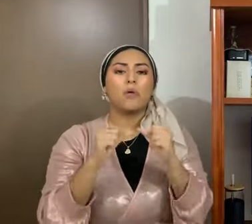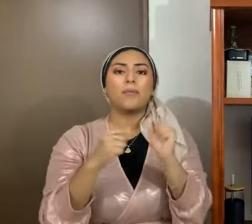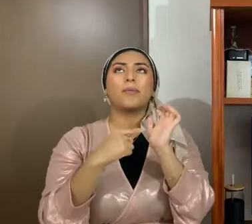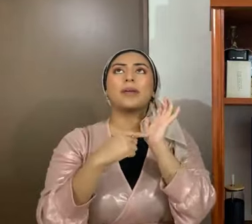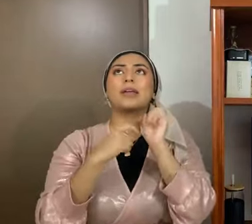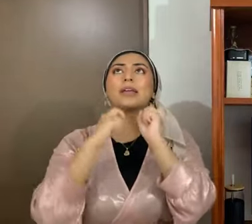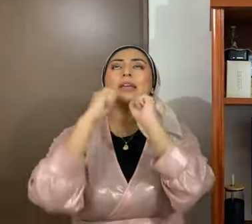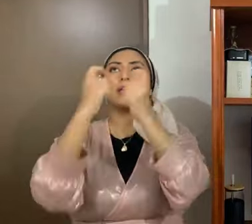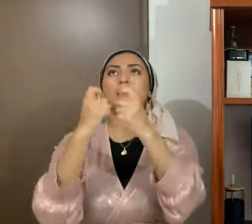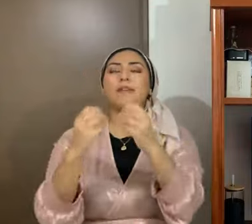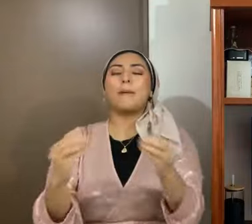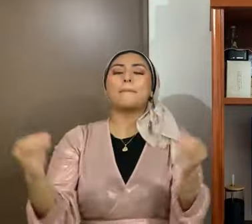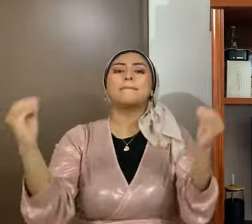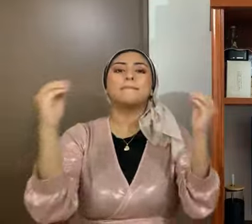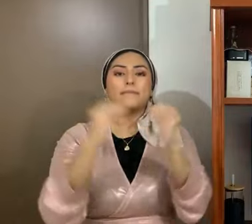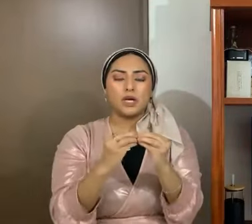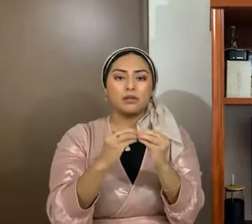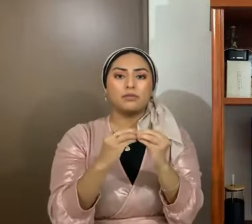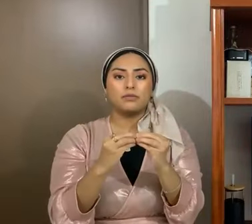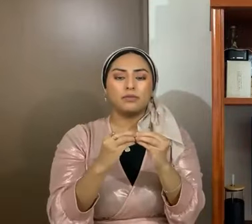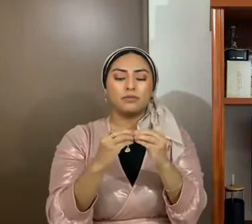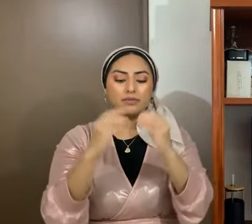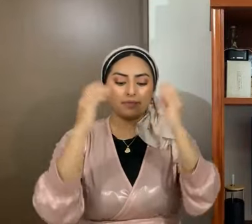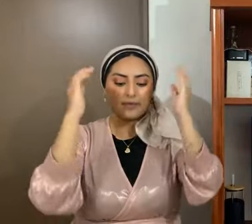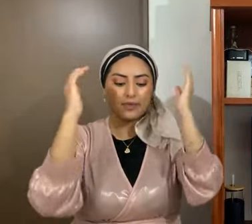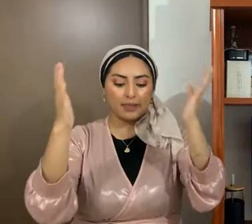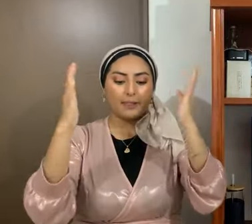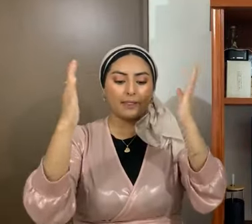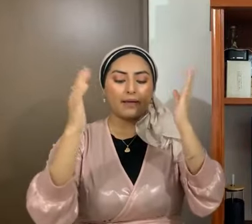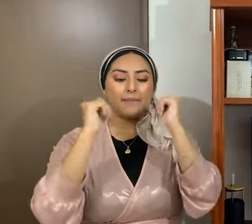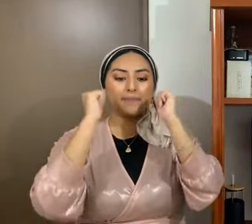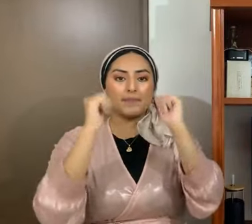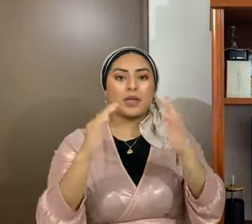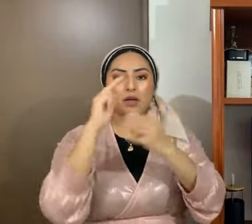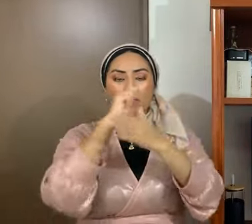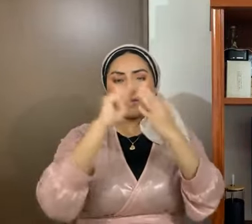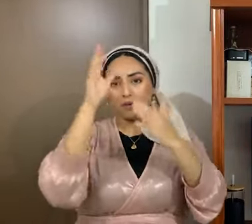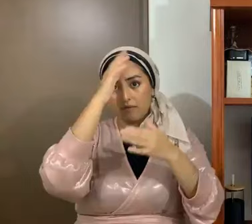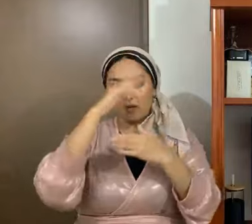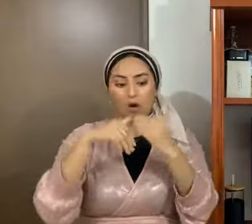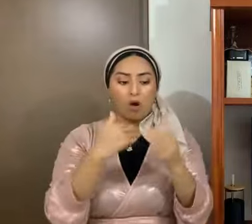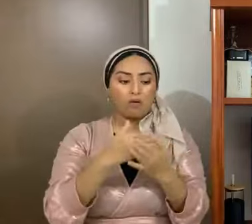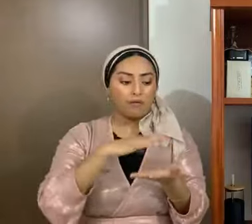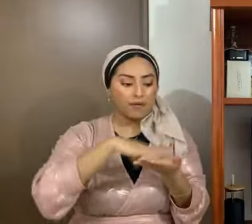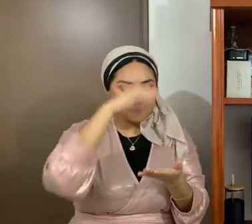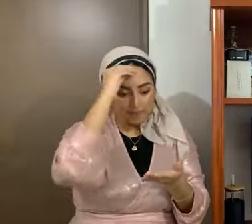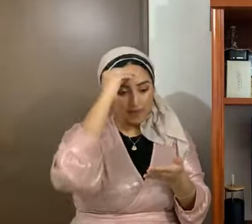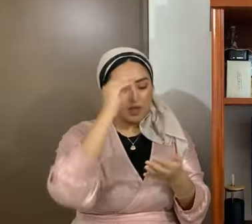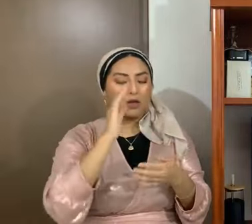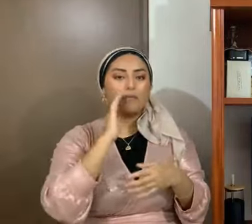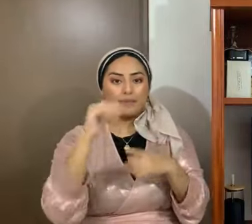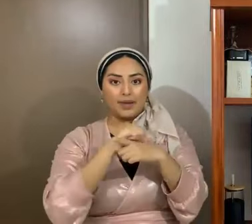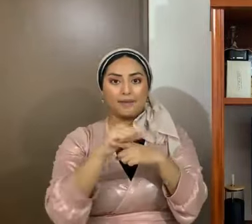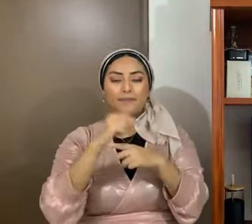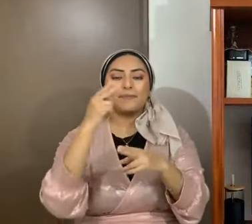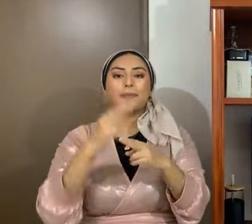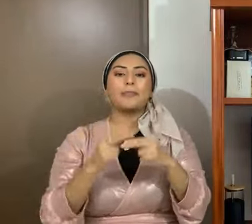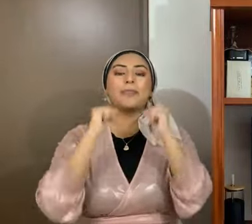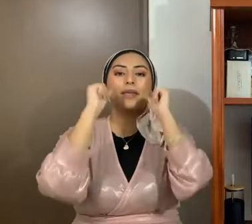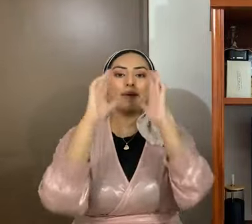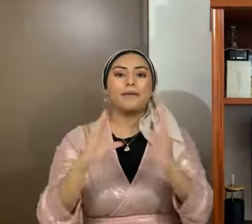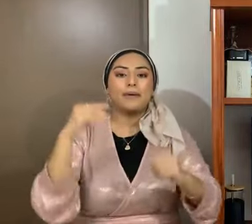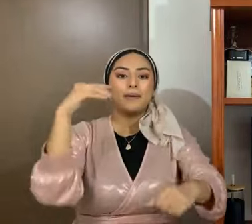más de nosotros y dar lo mejor que tenemos. Abba Kadosh, todo lo que hemos oído lo llevaremos por obra. En el nombre